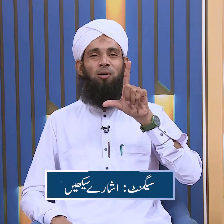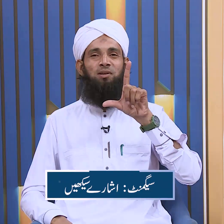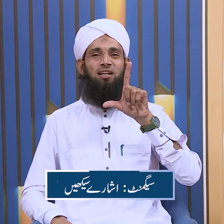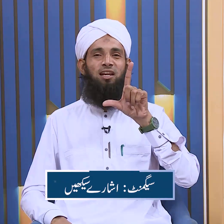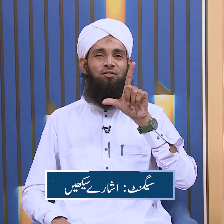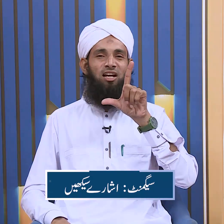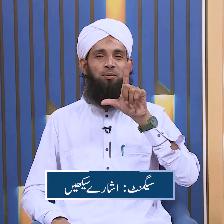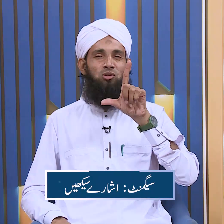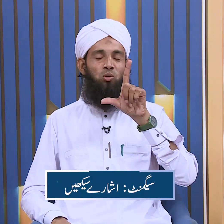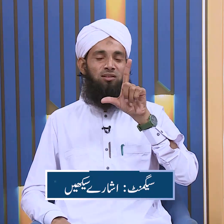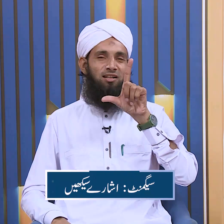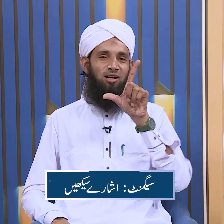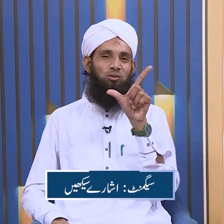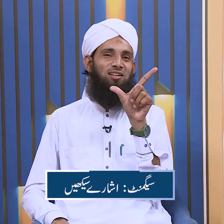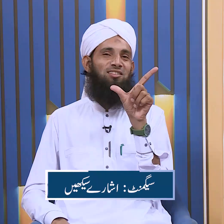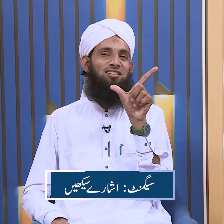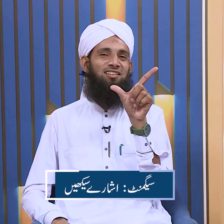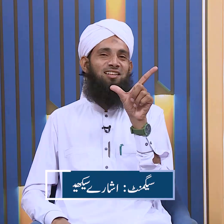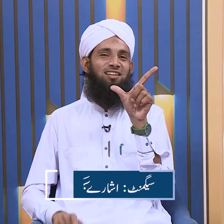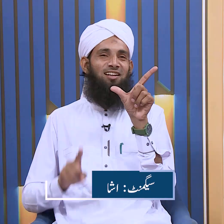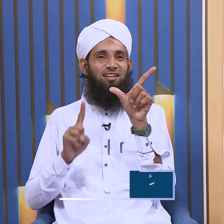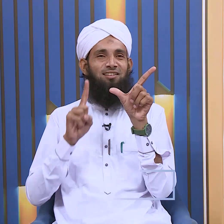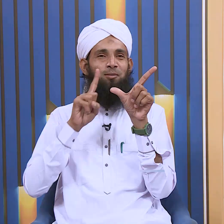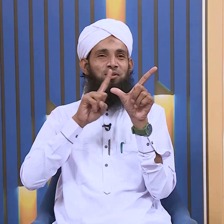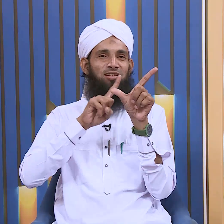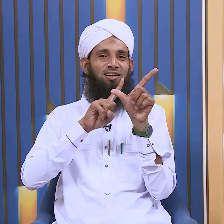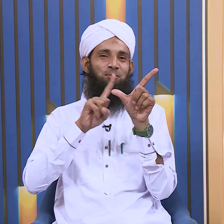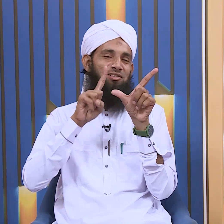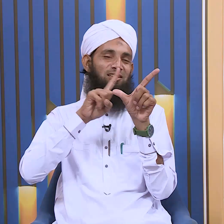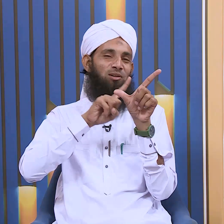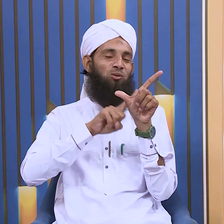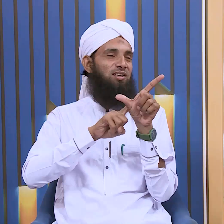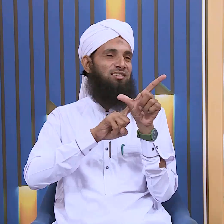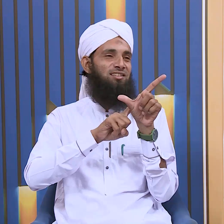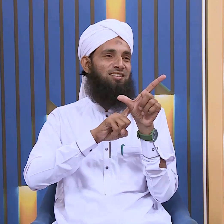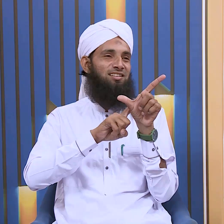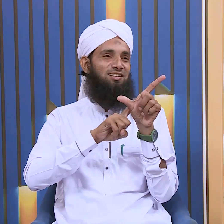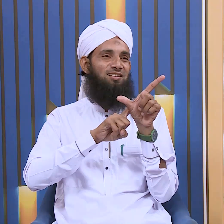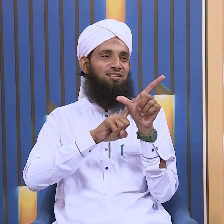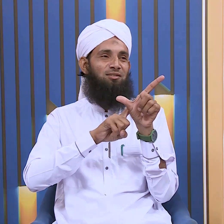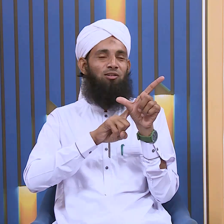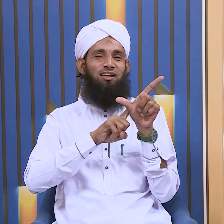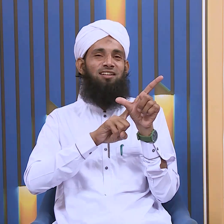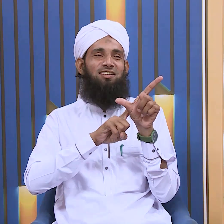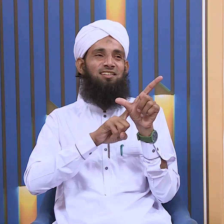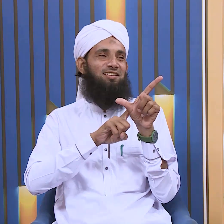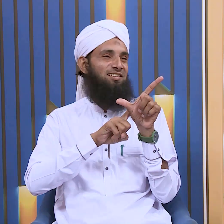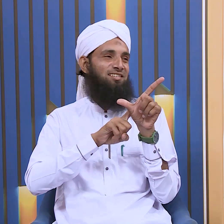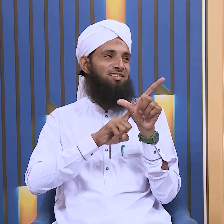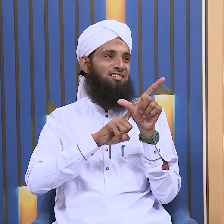ہی لیفٹ سائڈ پہ تھوڑا سا ڈاؤن کر دیجئے, اس کے پیچھے اپنی شہادت والی انگلی رکھ دیجئے. وائی. وائی.